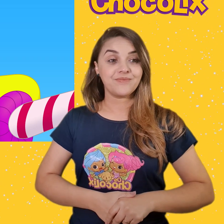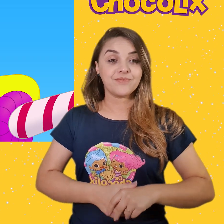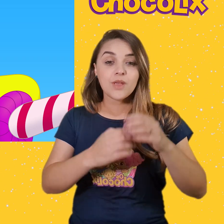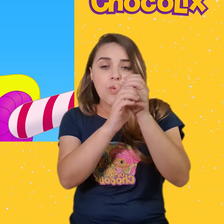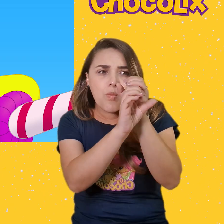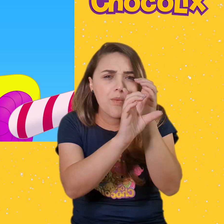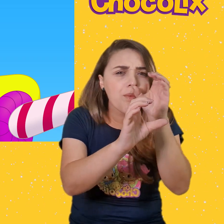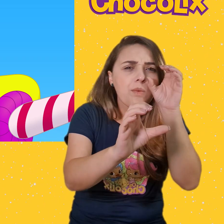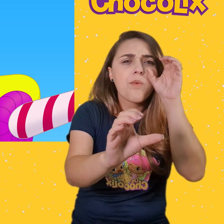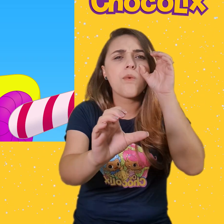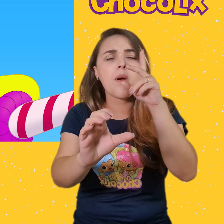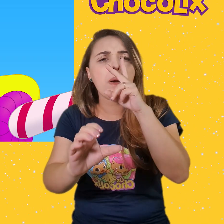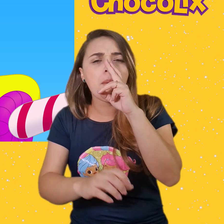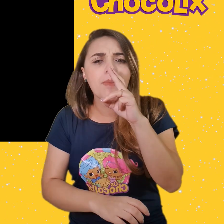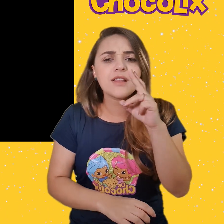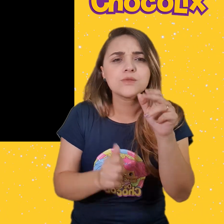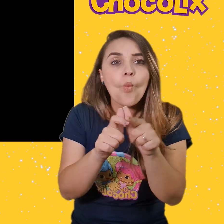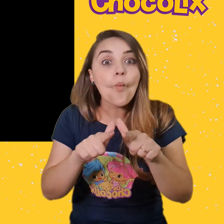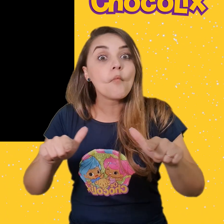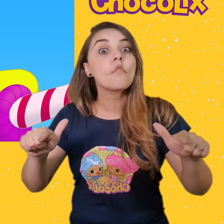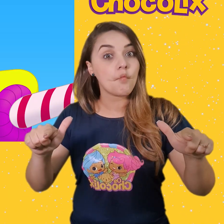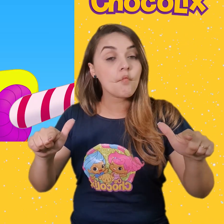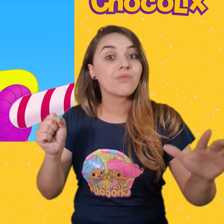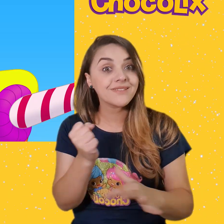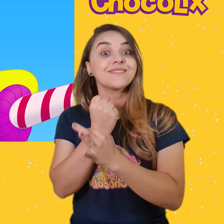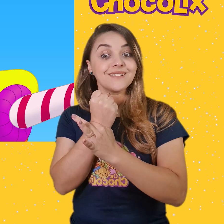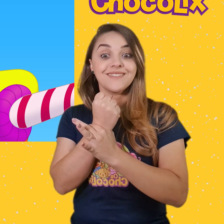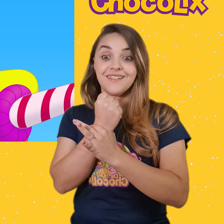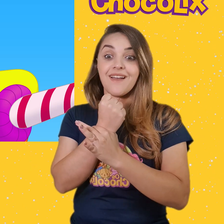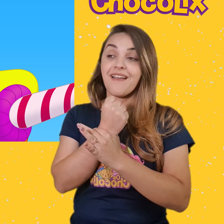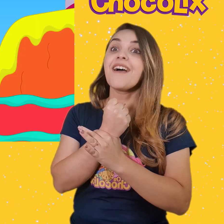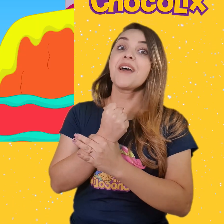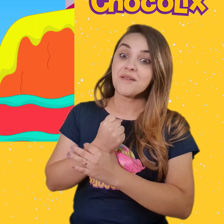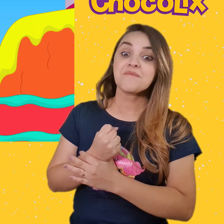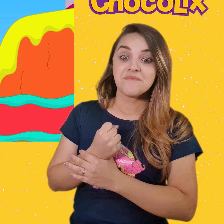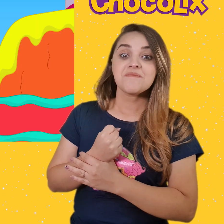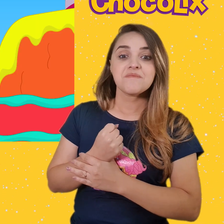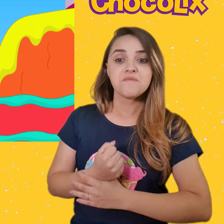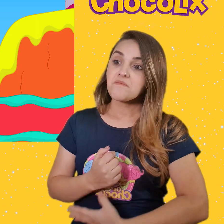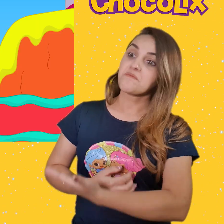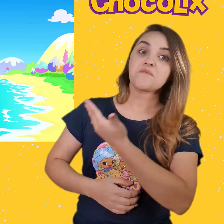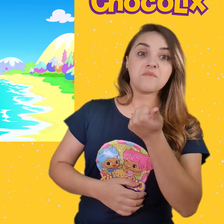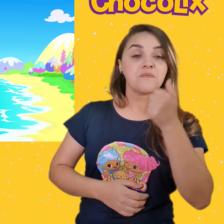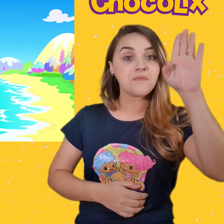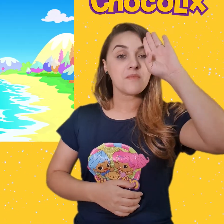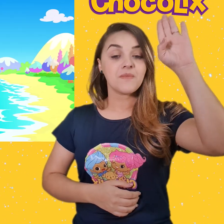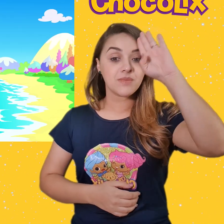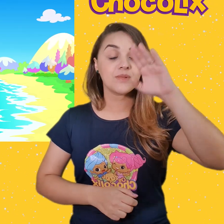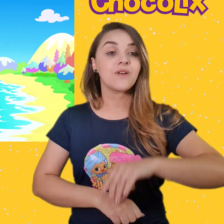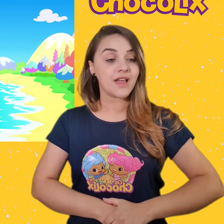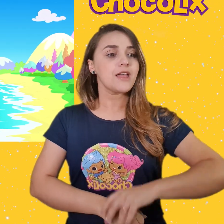Tá. Parece deserta e segura. Então, vamos em frente, marujos. Assim, Barba